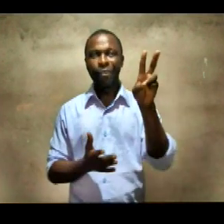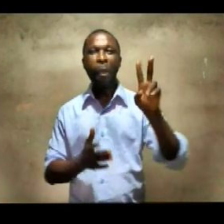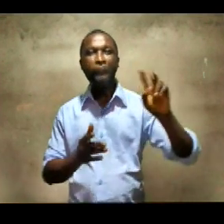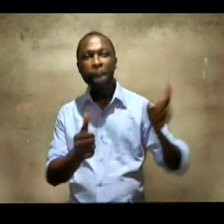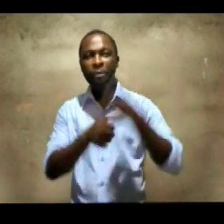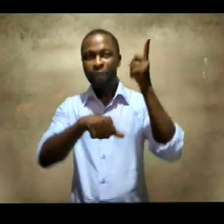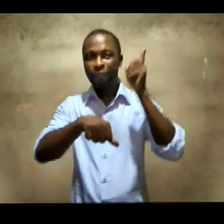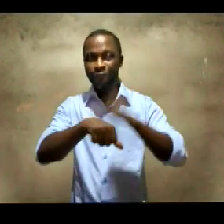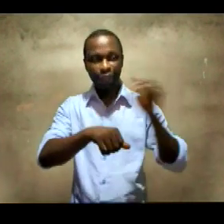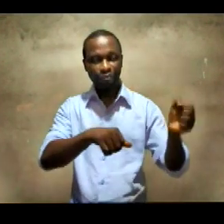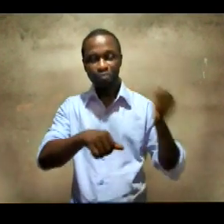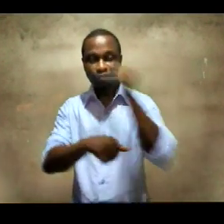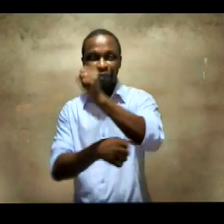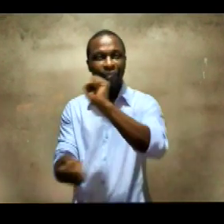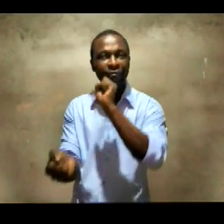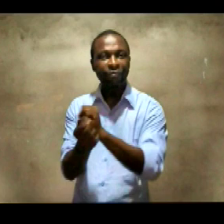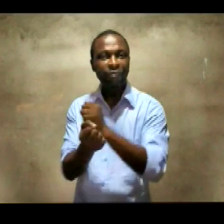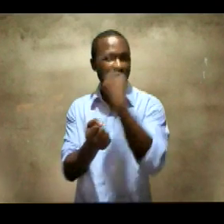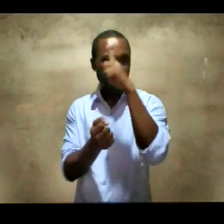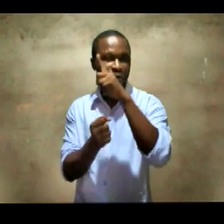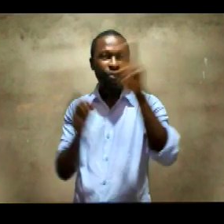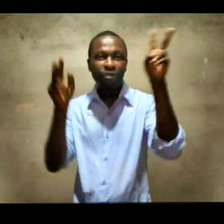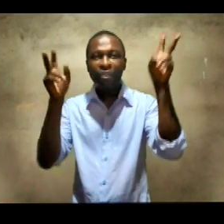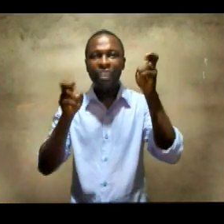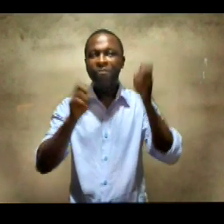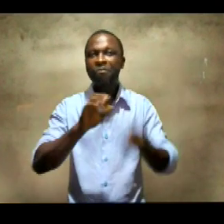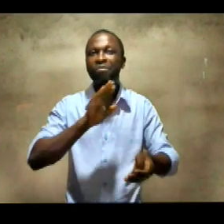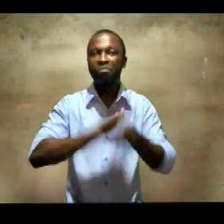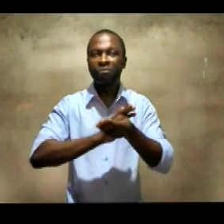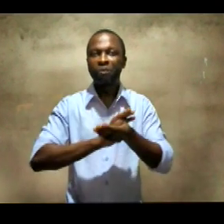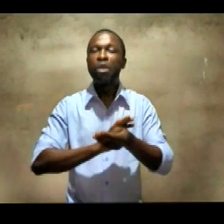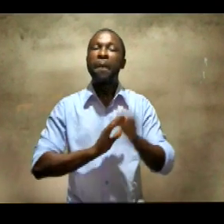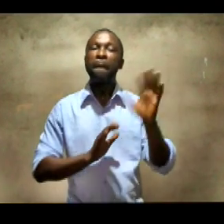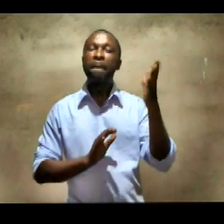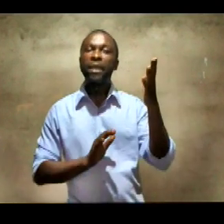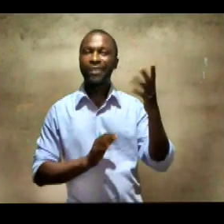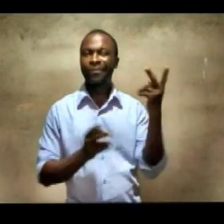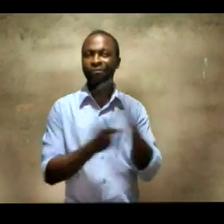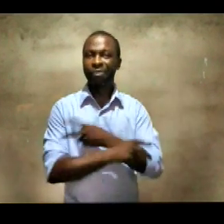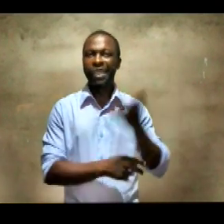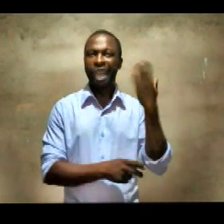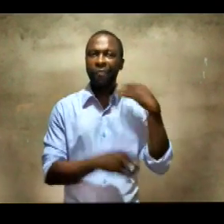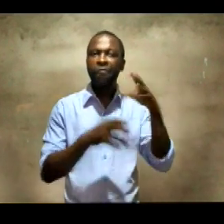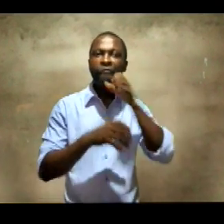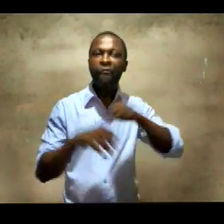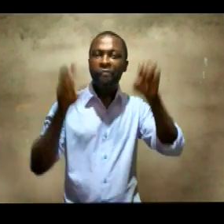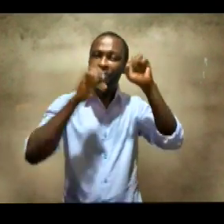aux vastes enquêtes sur des faits présumés de corruption, déclenchés après la démission en avril d'Abdelaziz